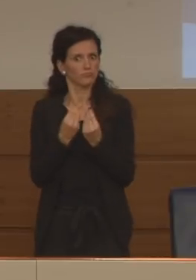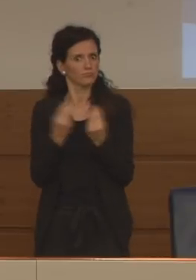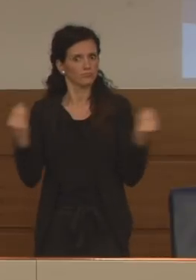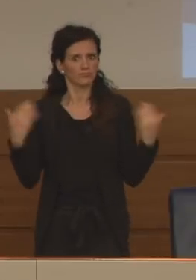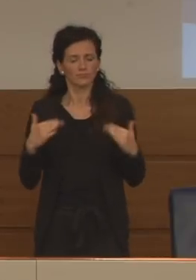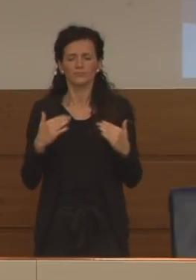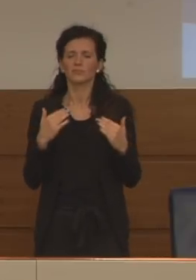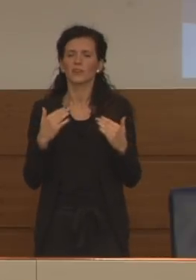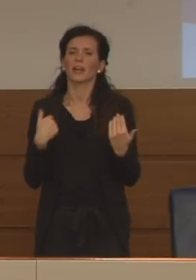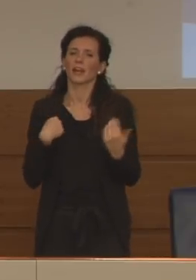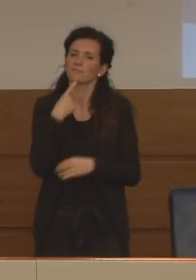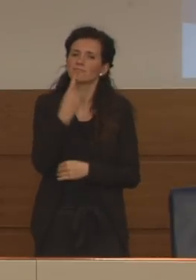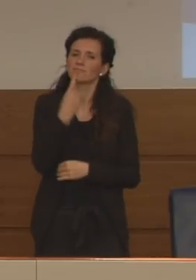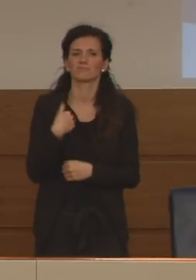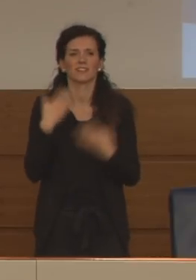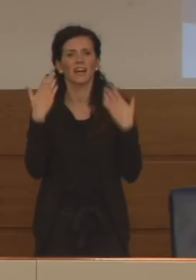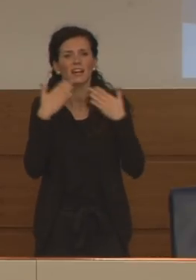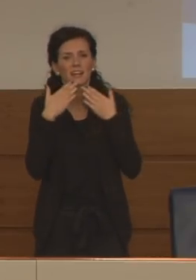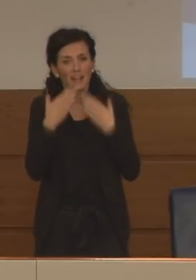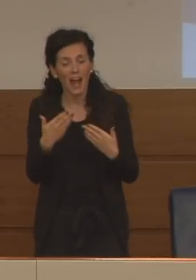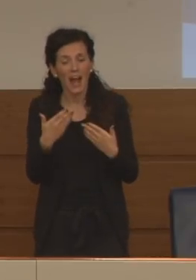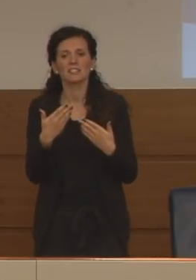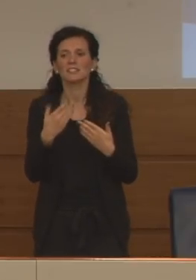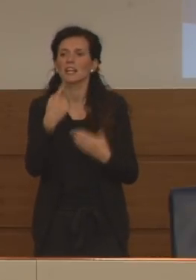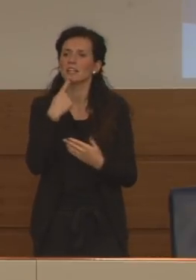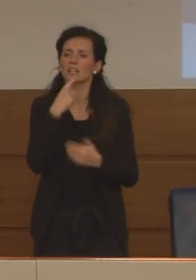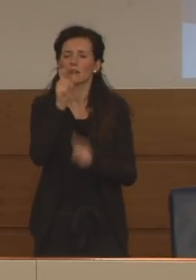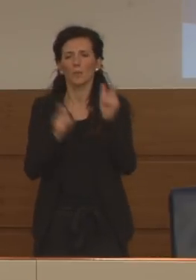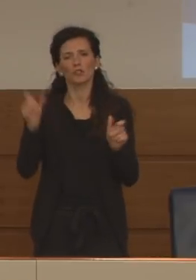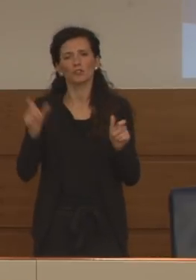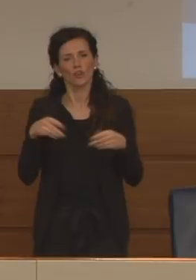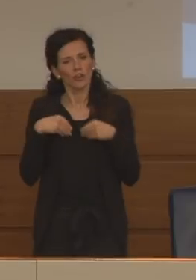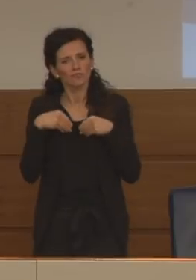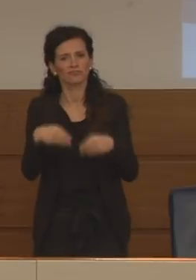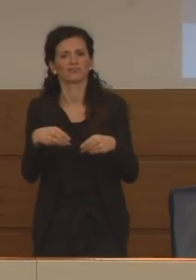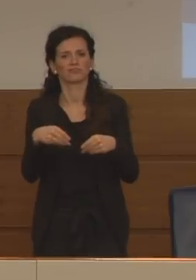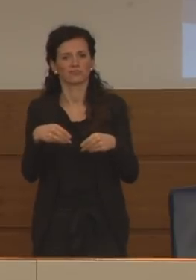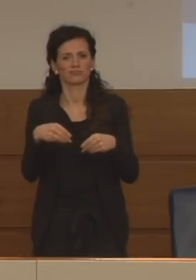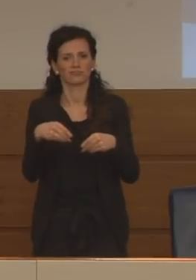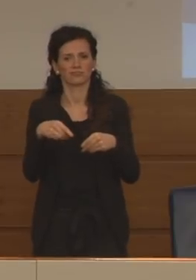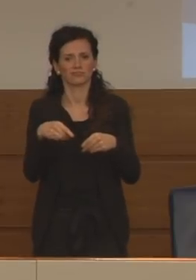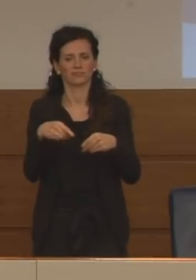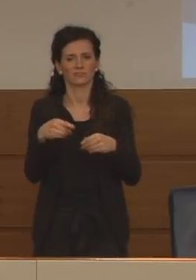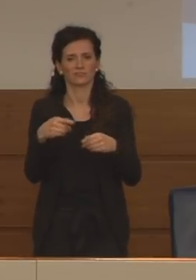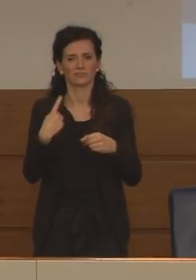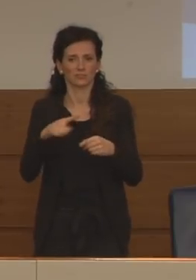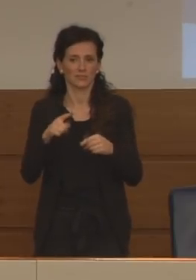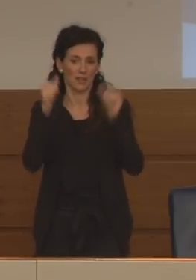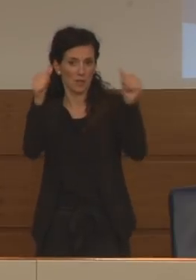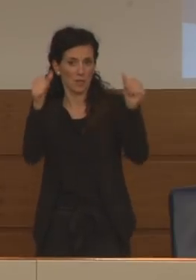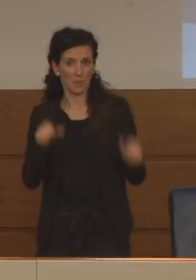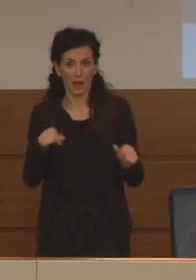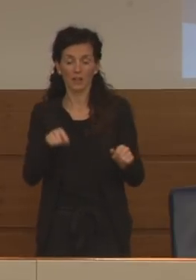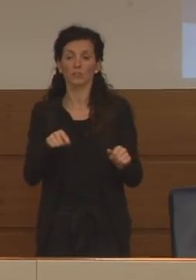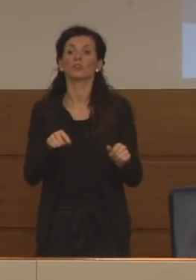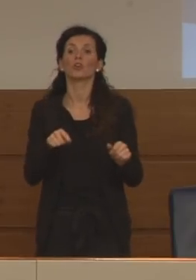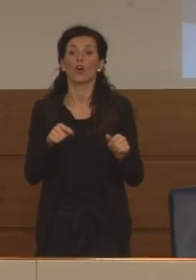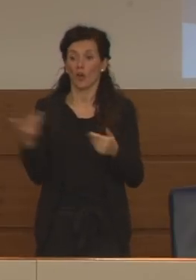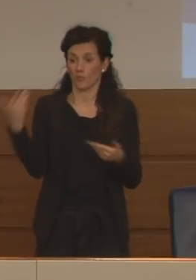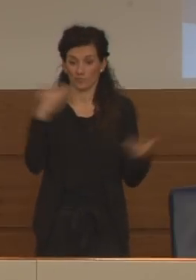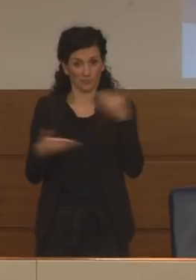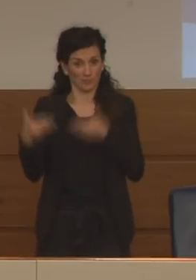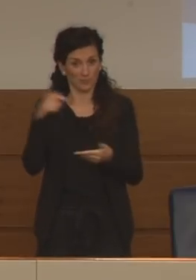ringraziamo tutti quanti coloro i quali hanno aderito al nostro invito e saranno prontamente